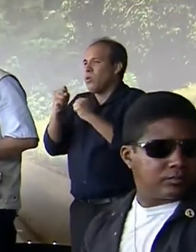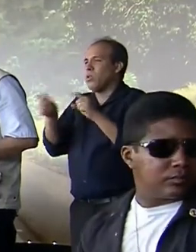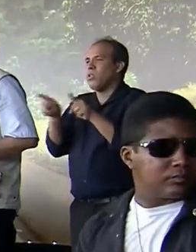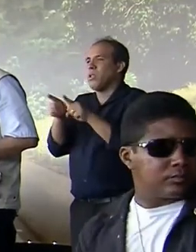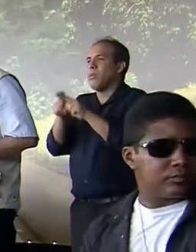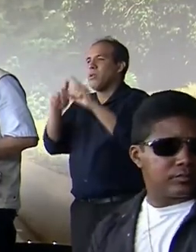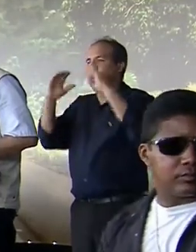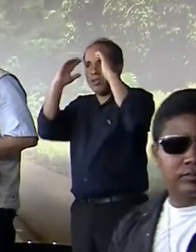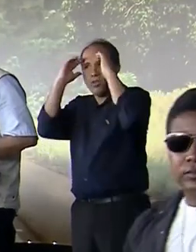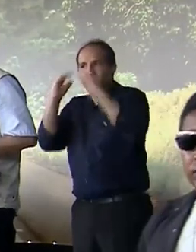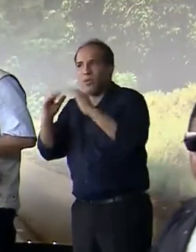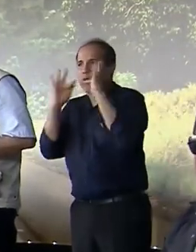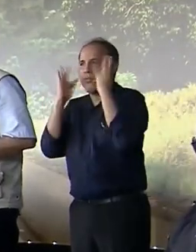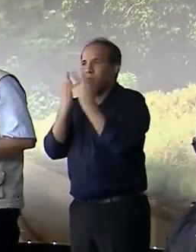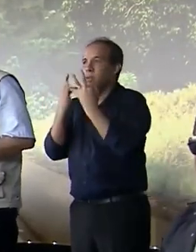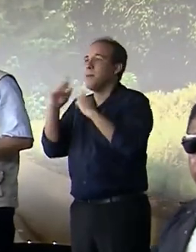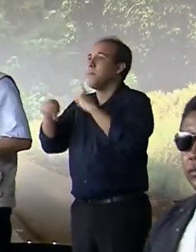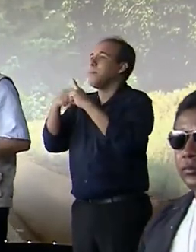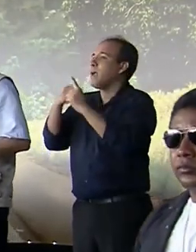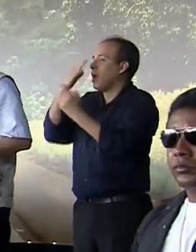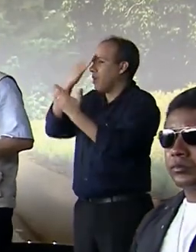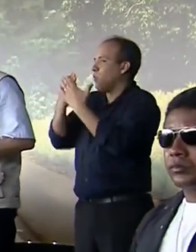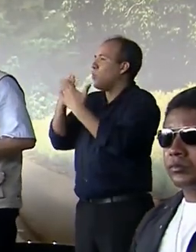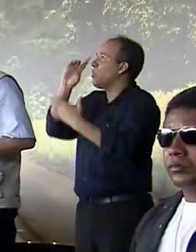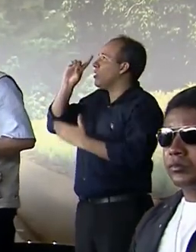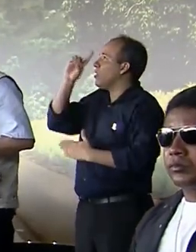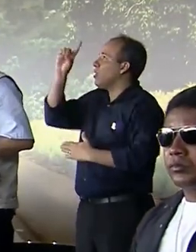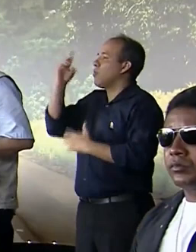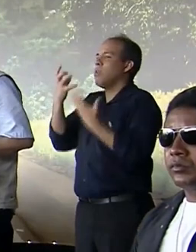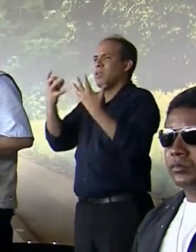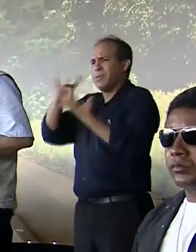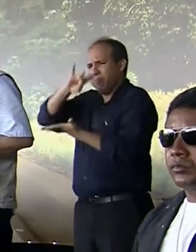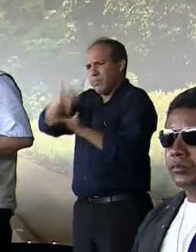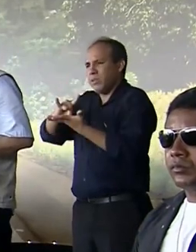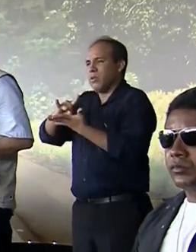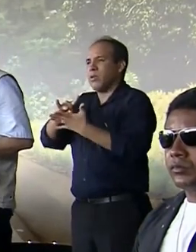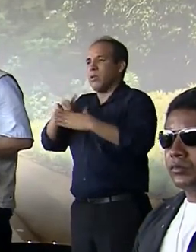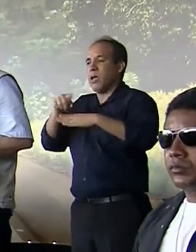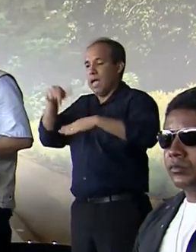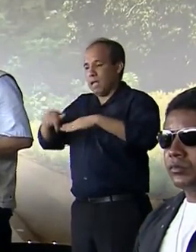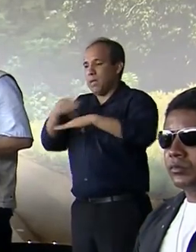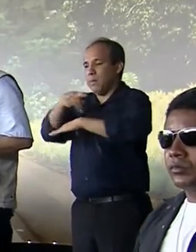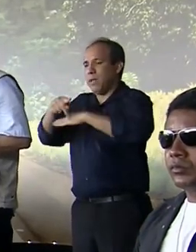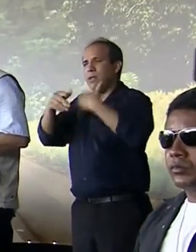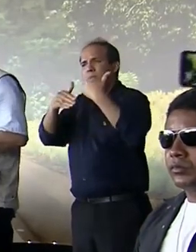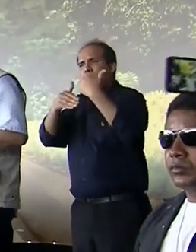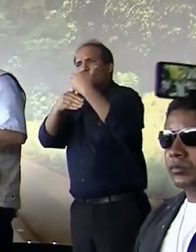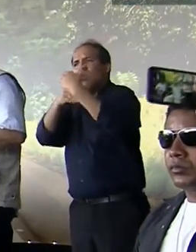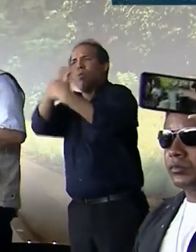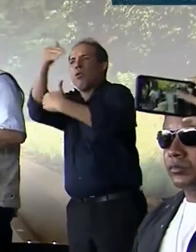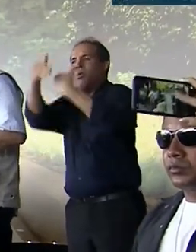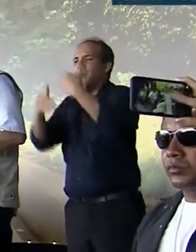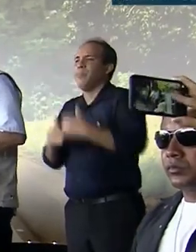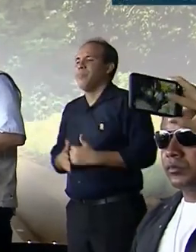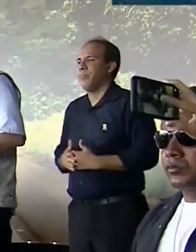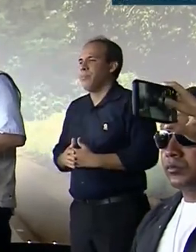família, creem em Deus e querem realmente que seu país vá para a frente.